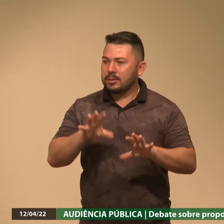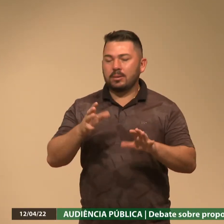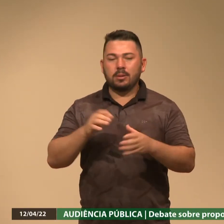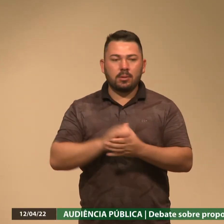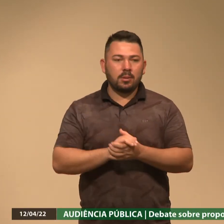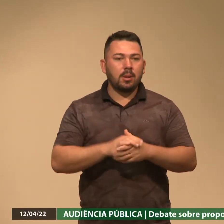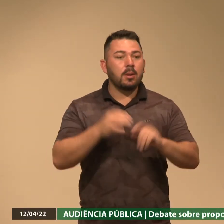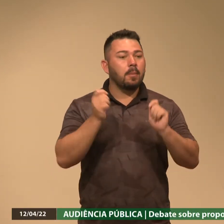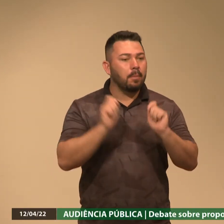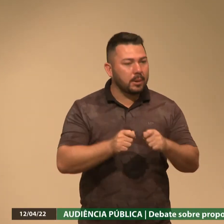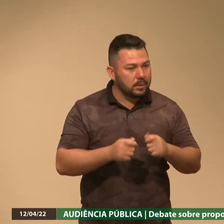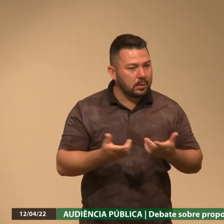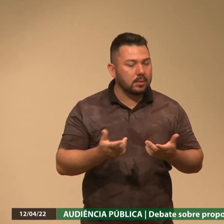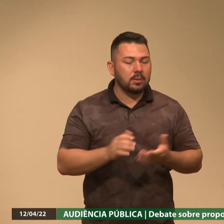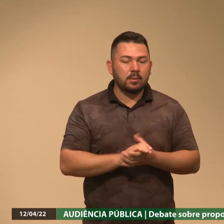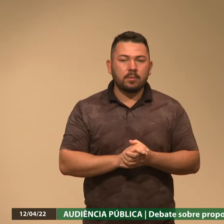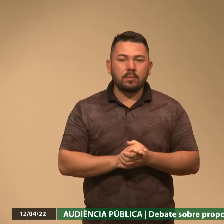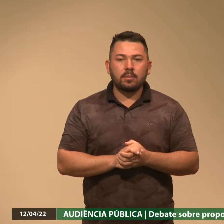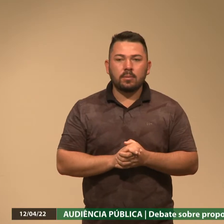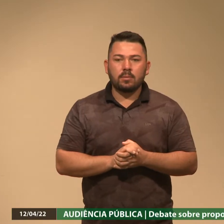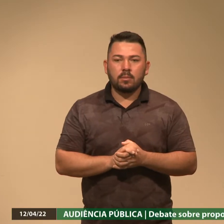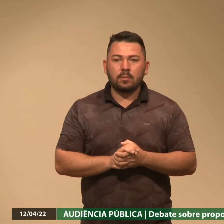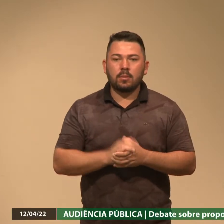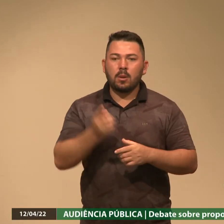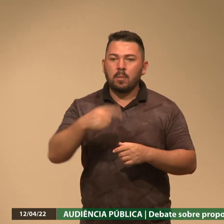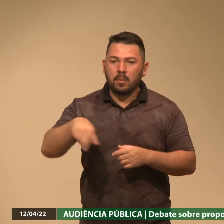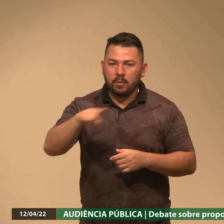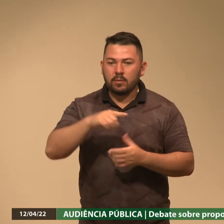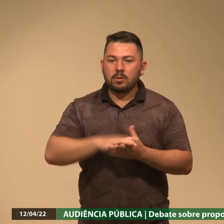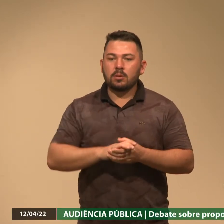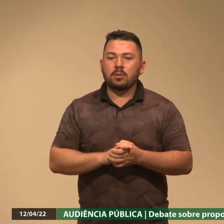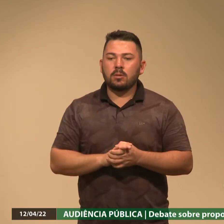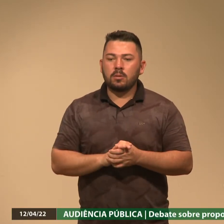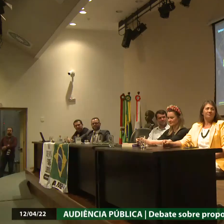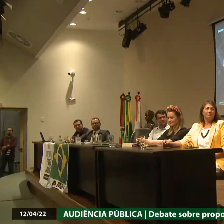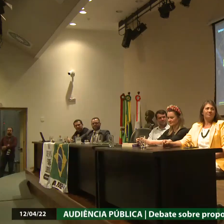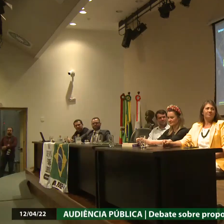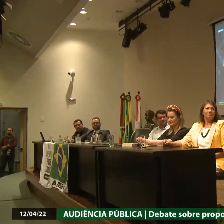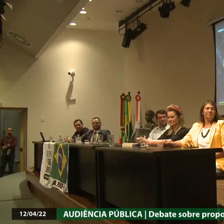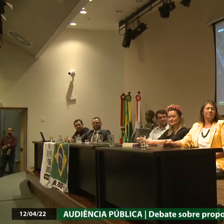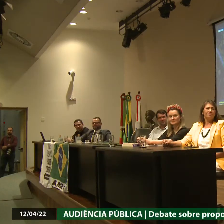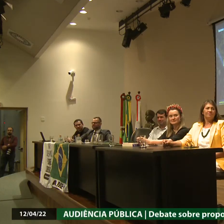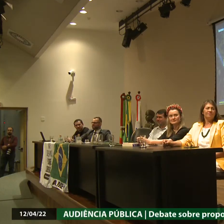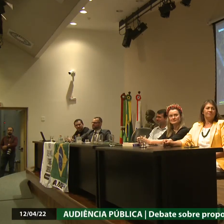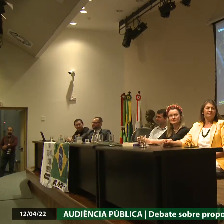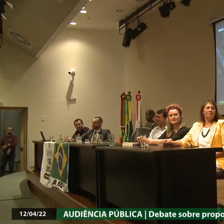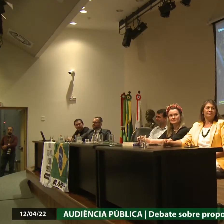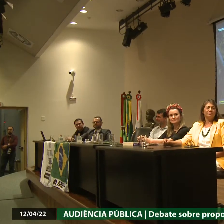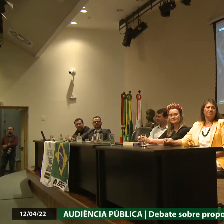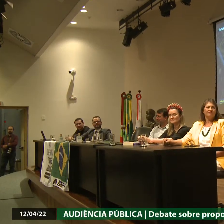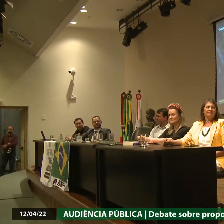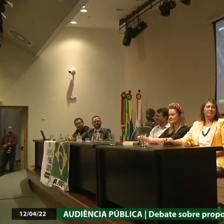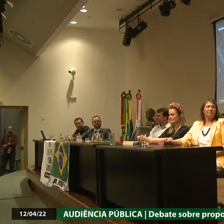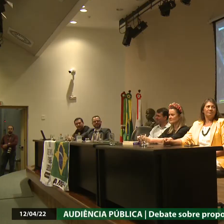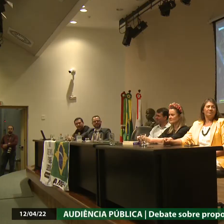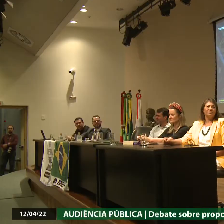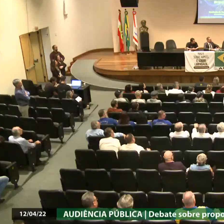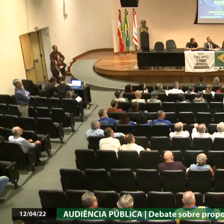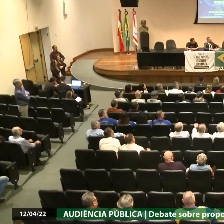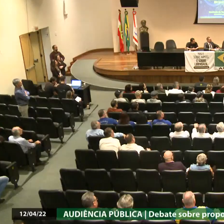gente assim Precisa de gente assim e para vocês e também como eu já tô com cabelo branquinho eu quero que